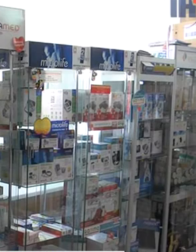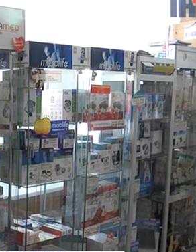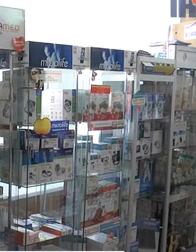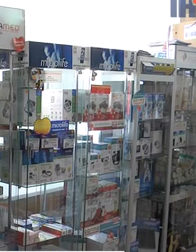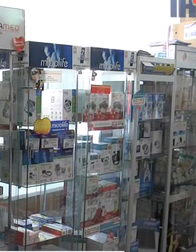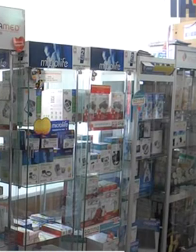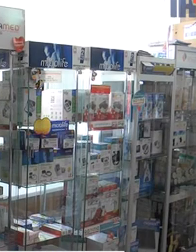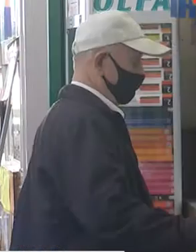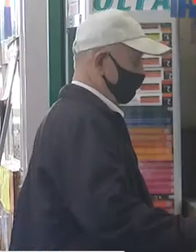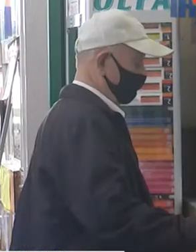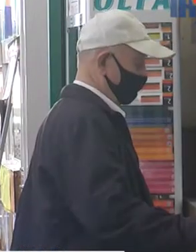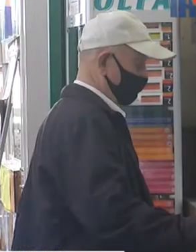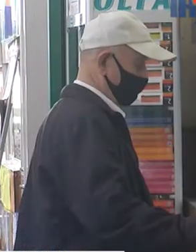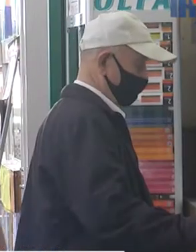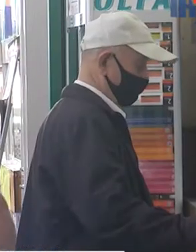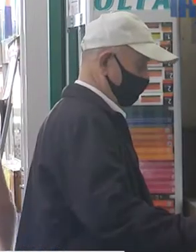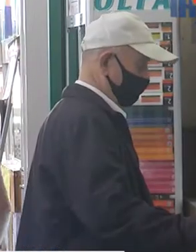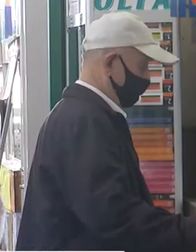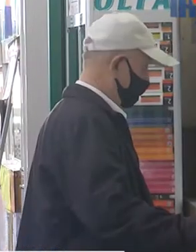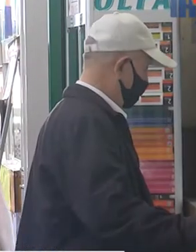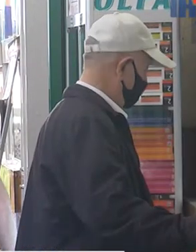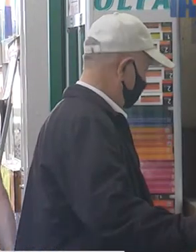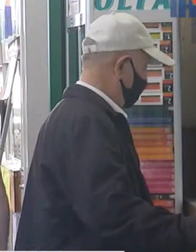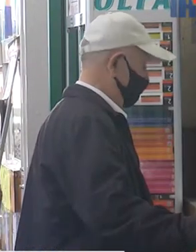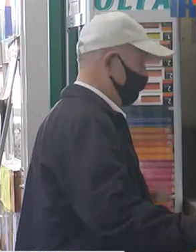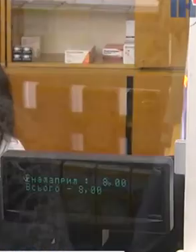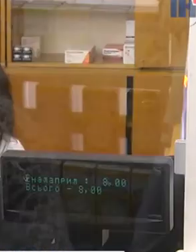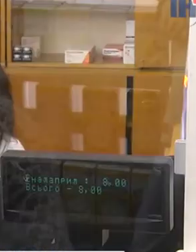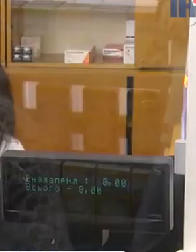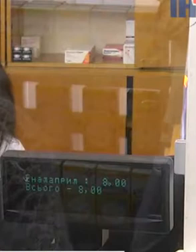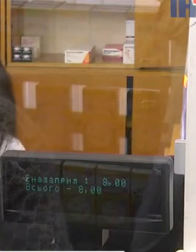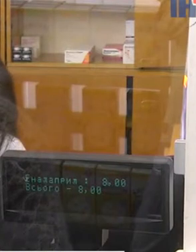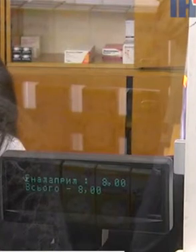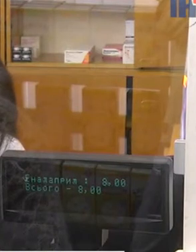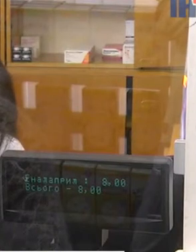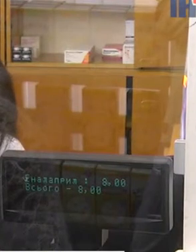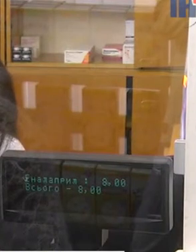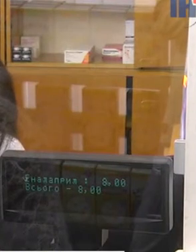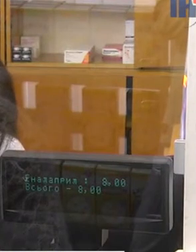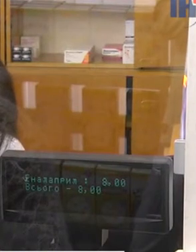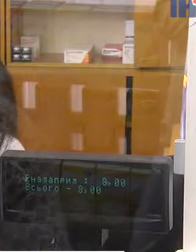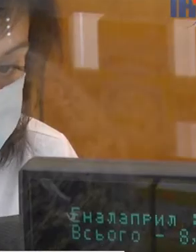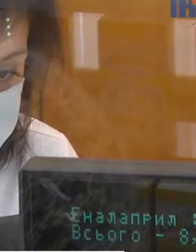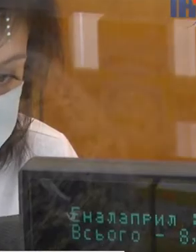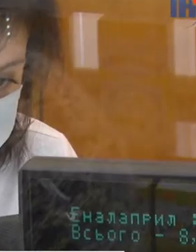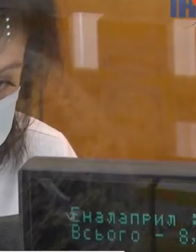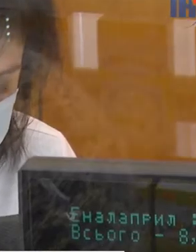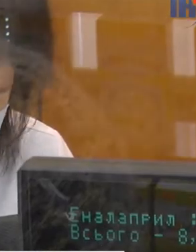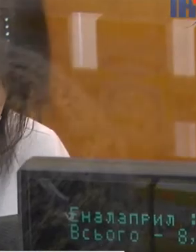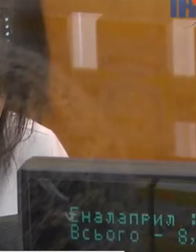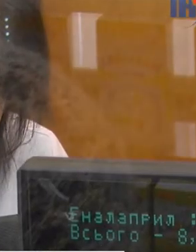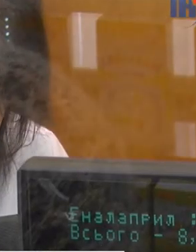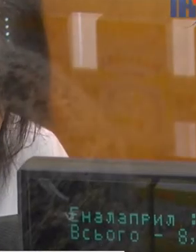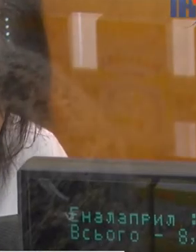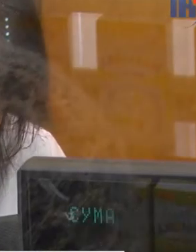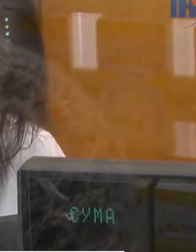Україні рецептурних лікарських засобів з аптек, що призводить до поширення самолікування і, як наслідок, погіршення здоров'я населення. Система